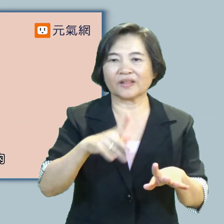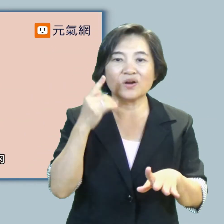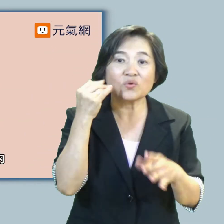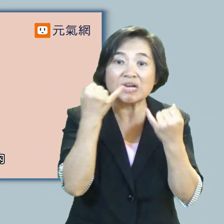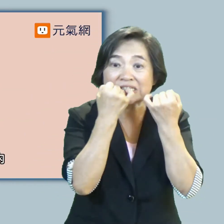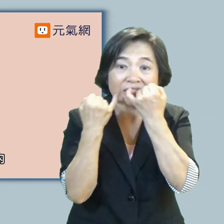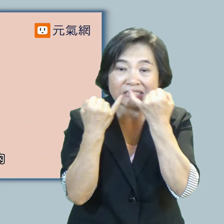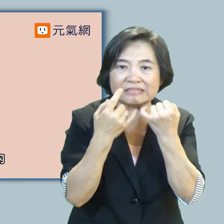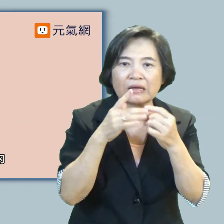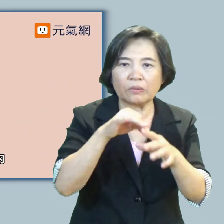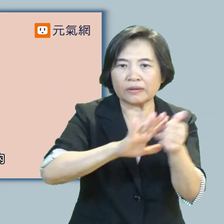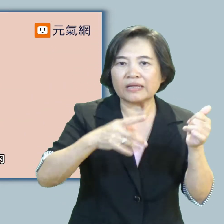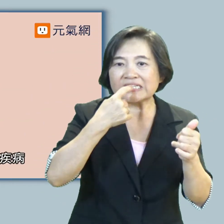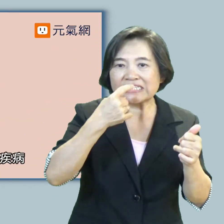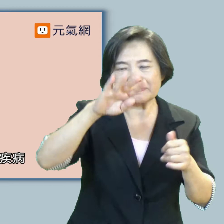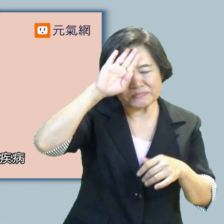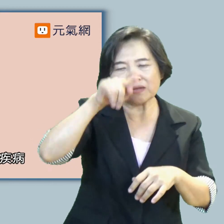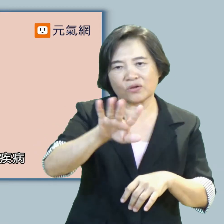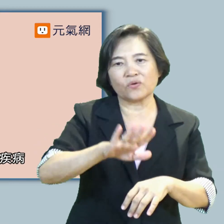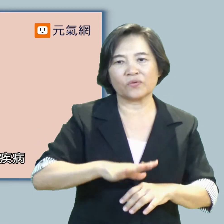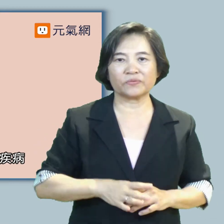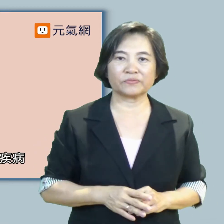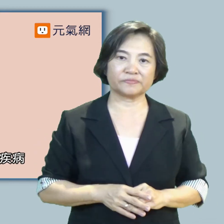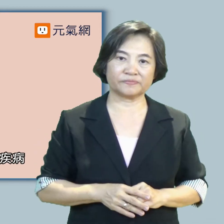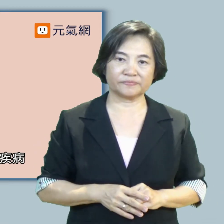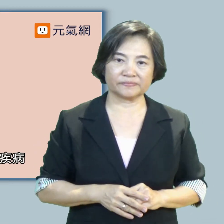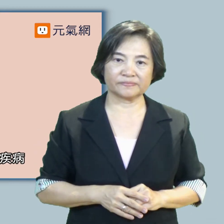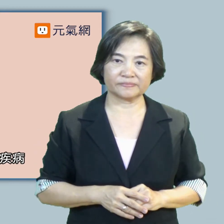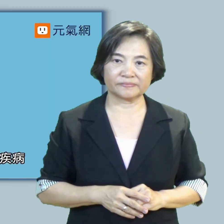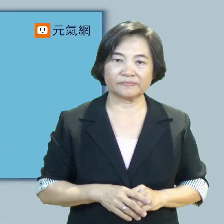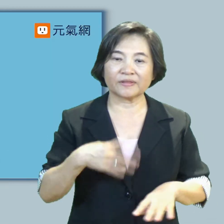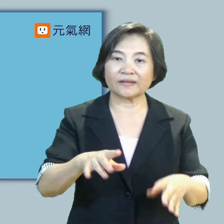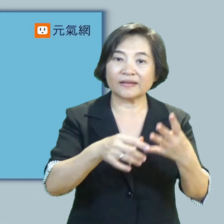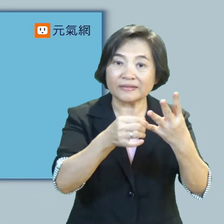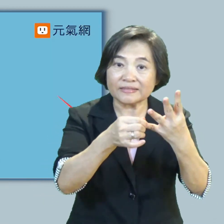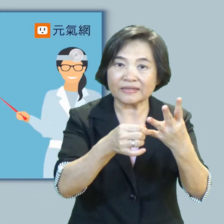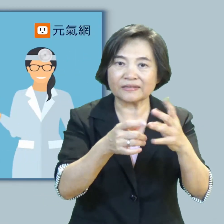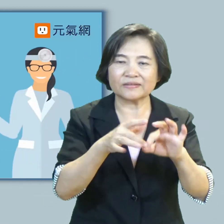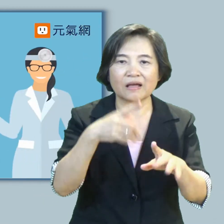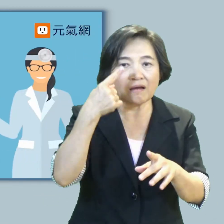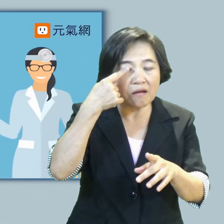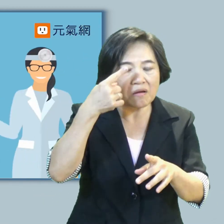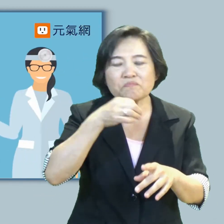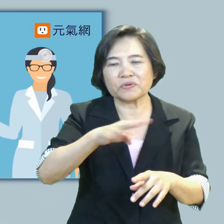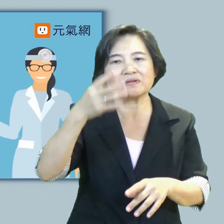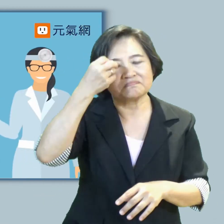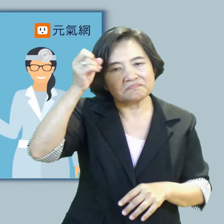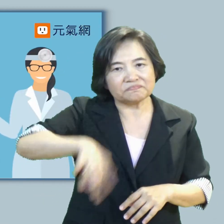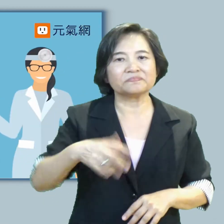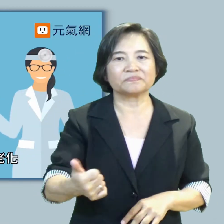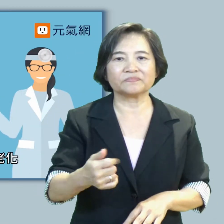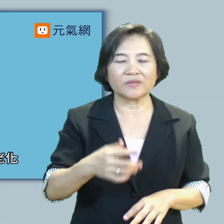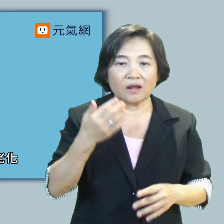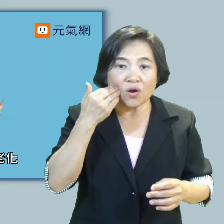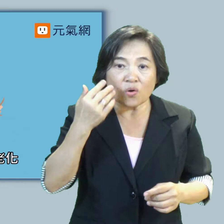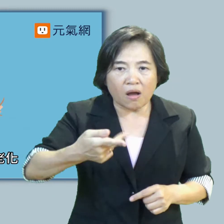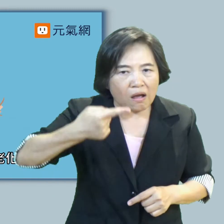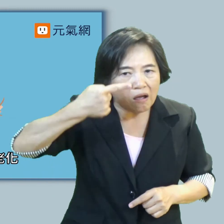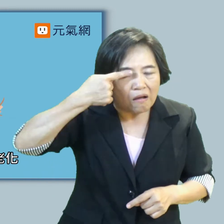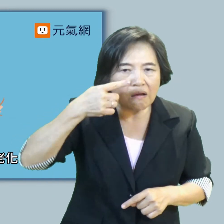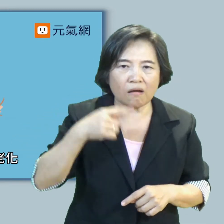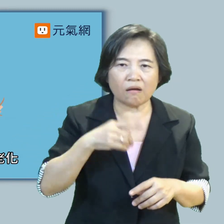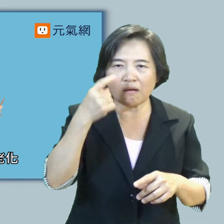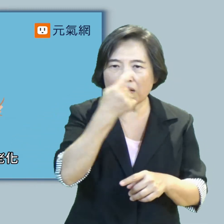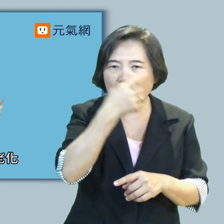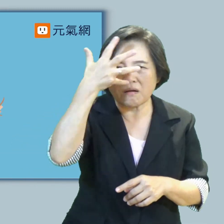老，若细菌留在牙缝内，还可能会得牙龈相关的疾病。四、扔掉你的隐形眼镜吧。戴隐形眼镜